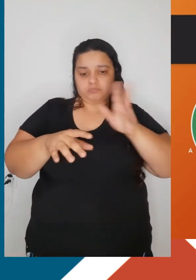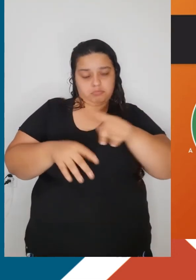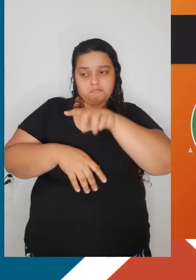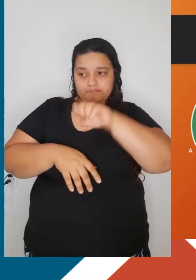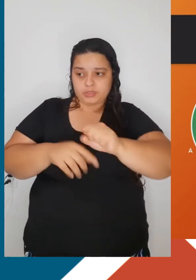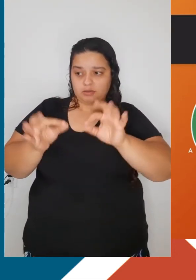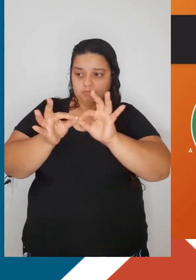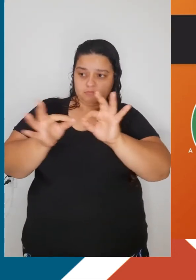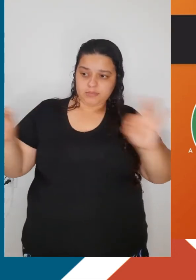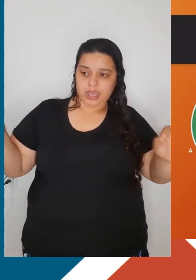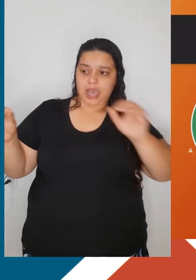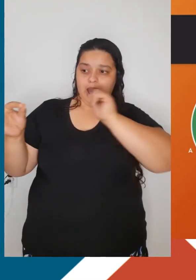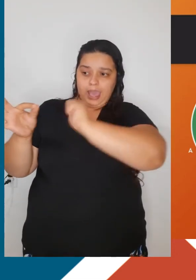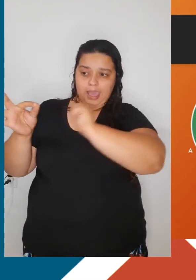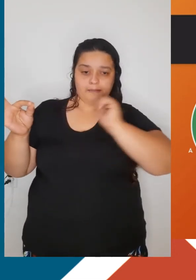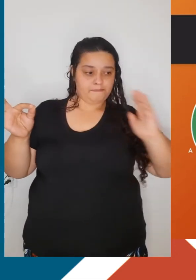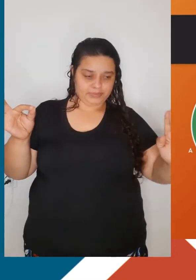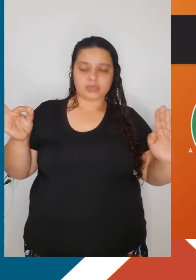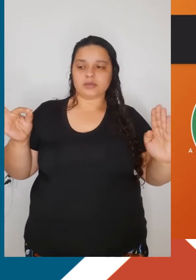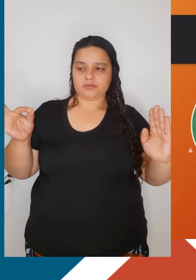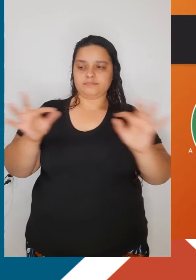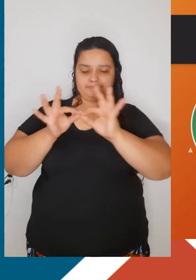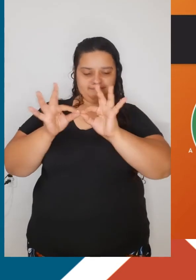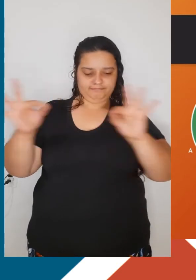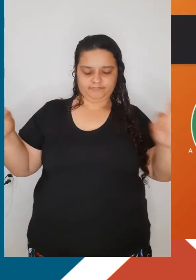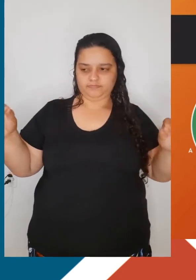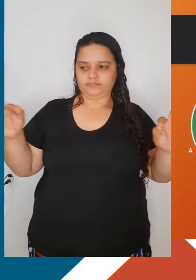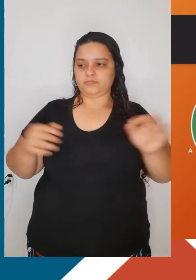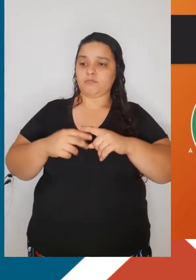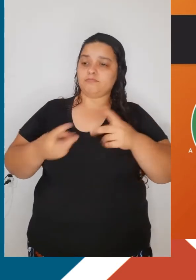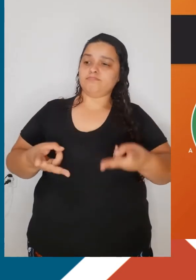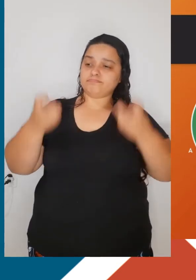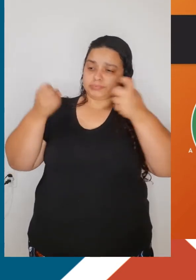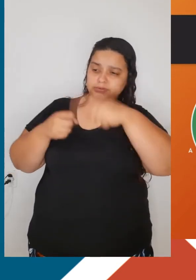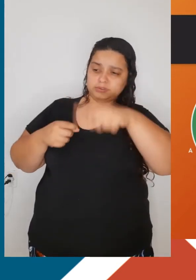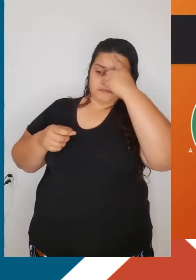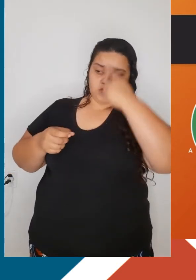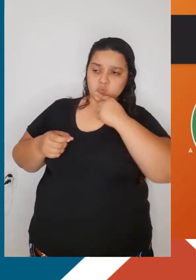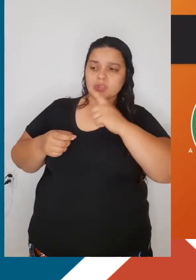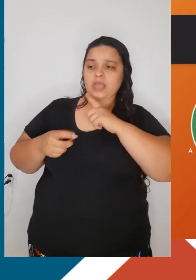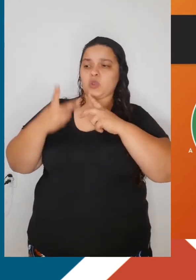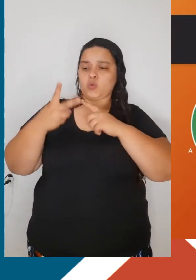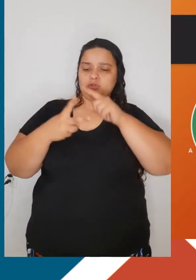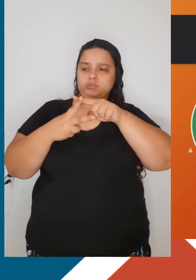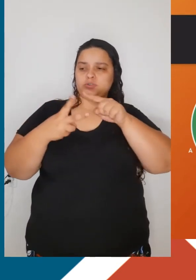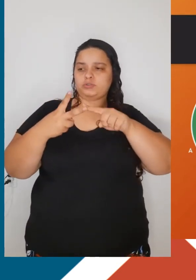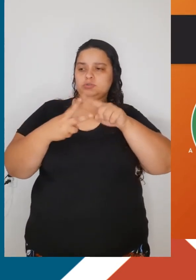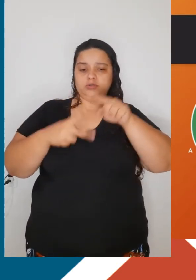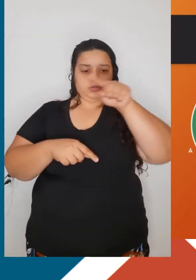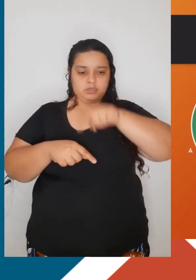medida do segmento AB, que é tangente ao chafariz da praça. Observe que nessa figura nós temos dois